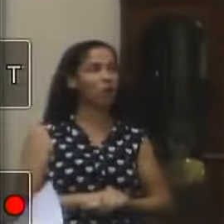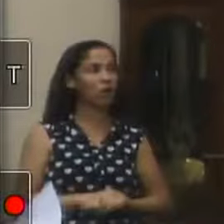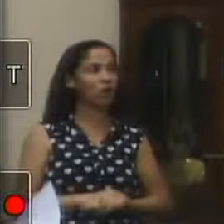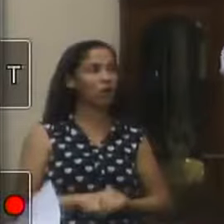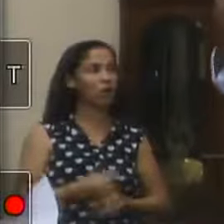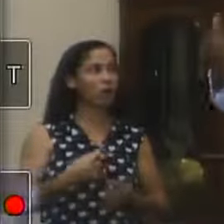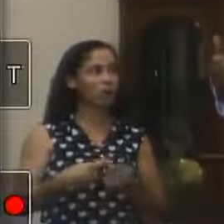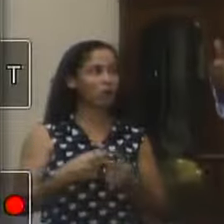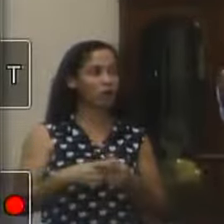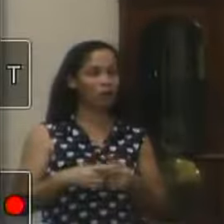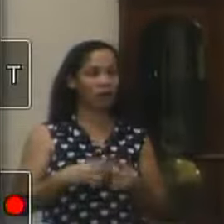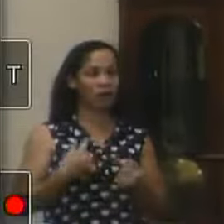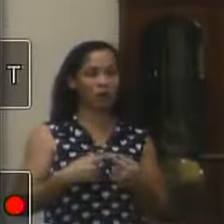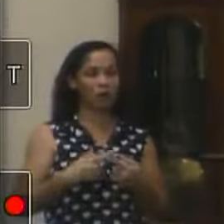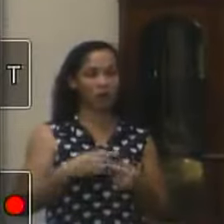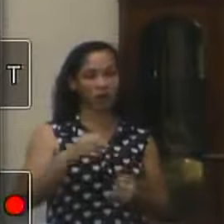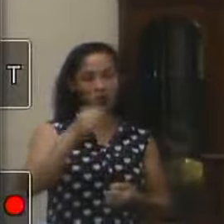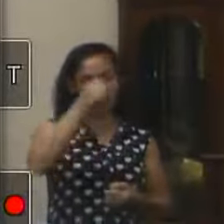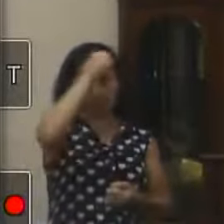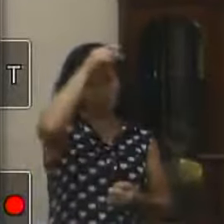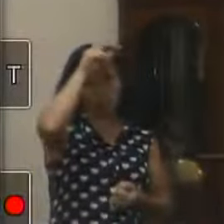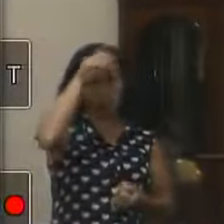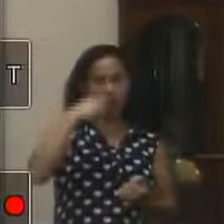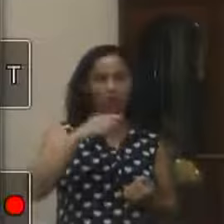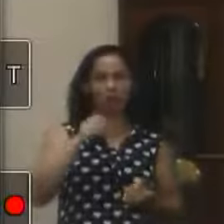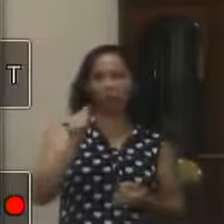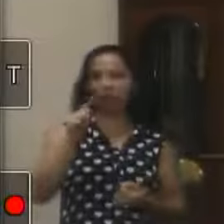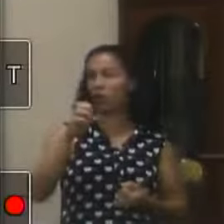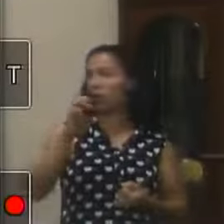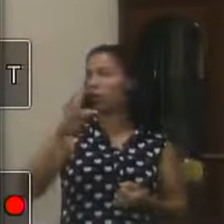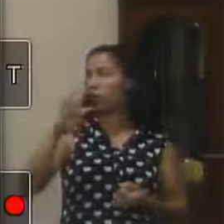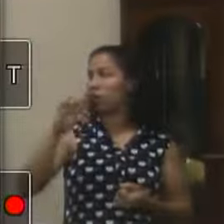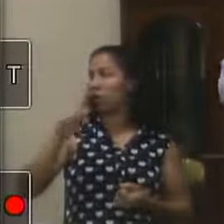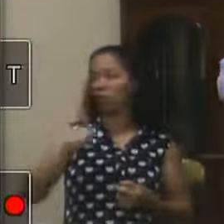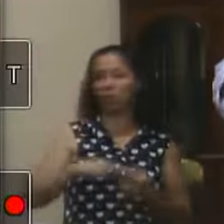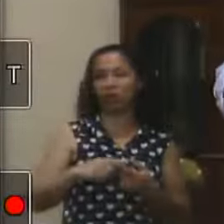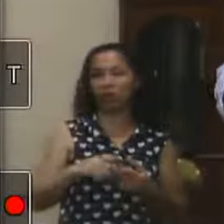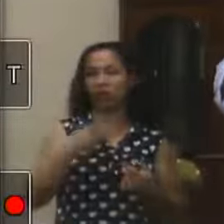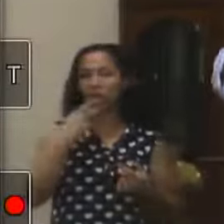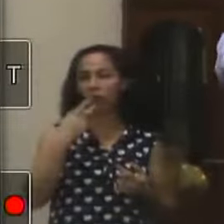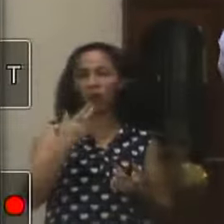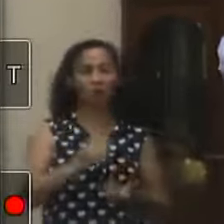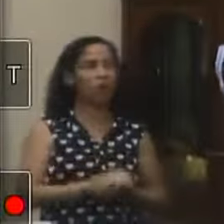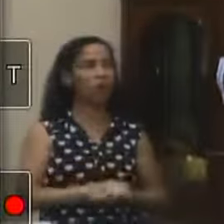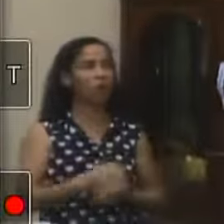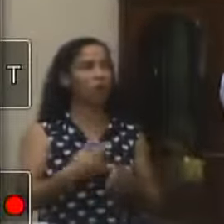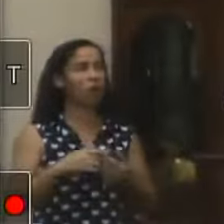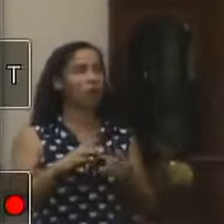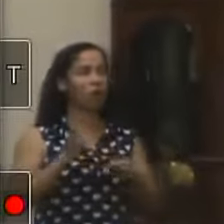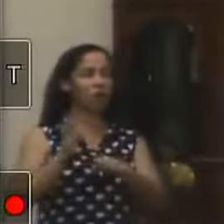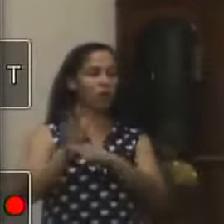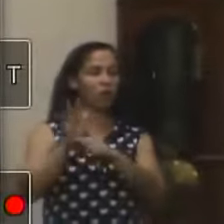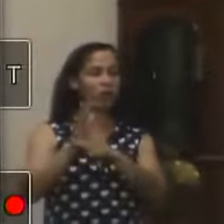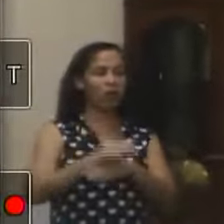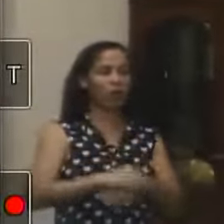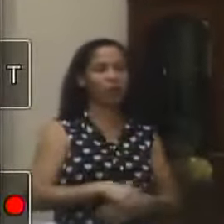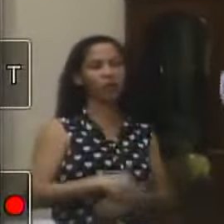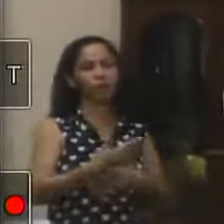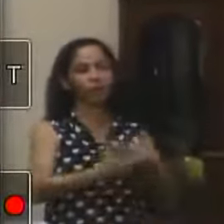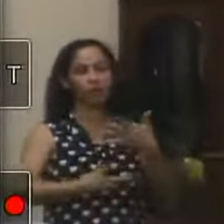assim, um alerta por parte da prefeitura. Eu falo isso com muita clareza, com o intuito de colaborar, de deixar as